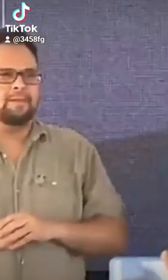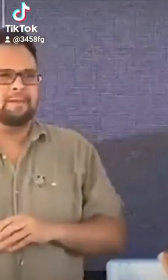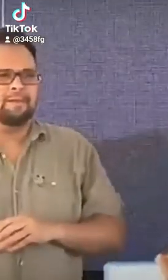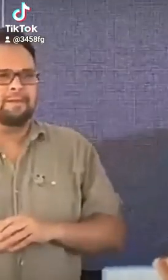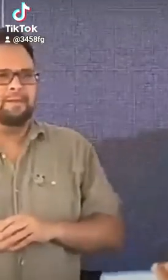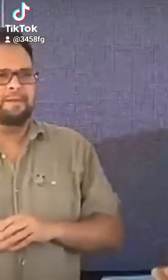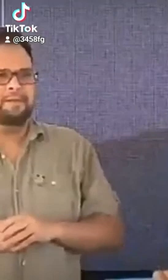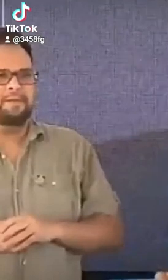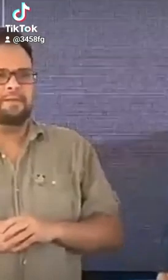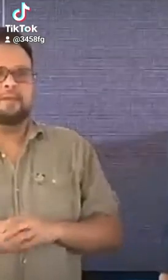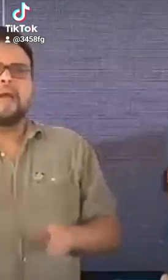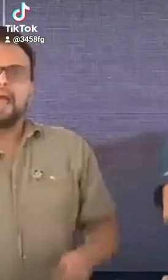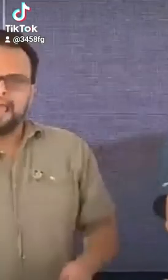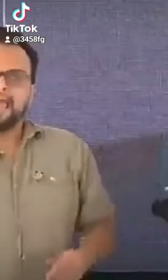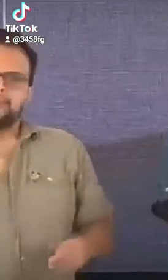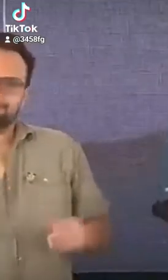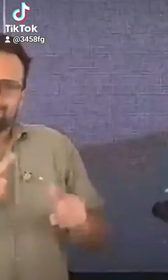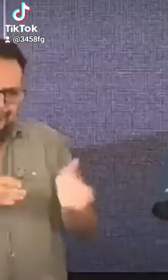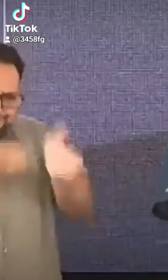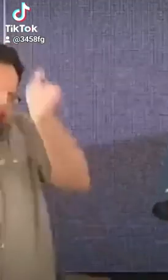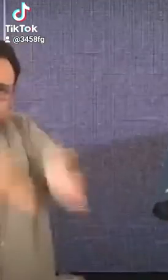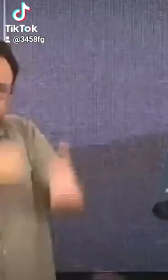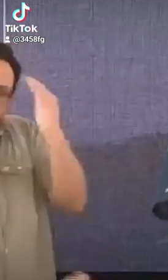Eu devo lealdade a vocês!